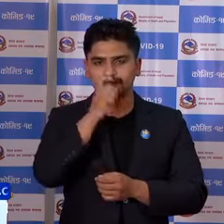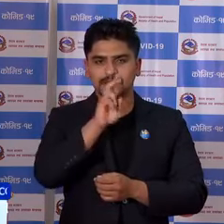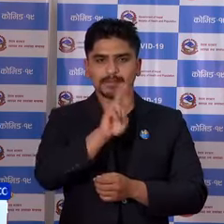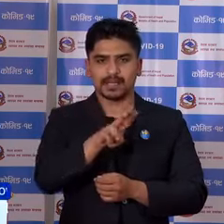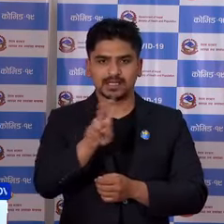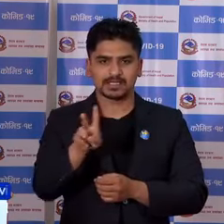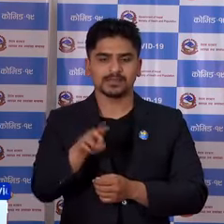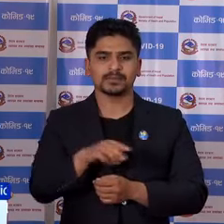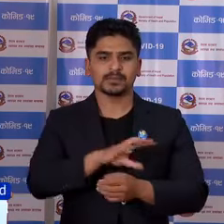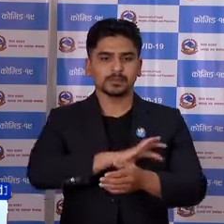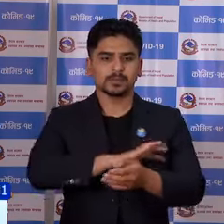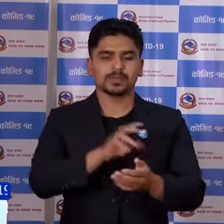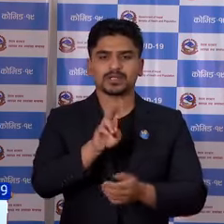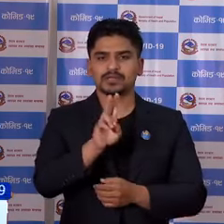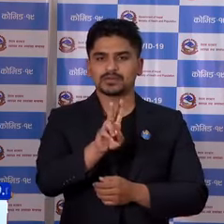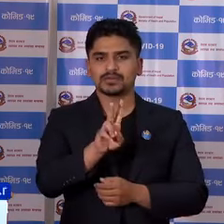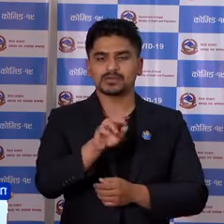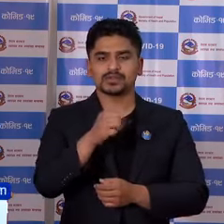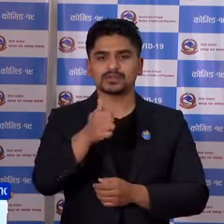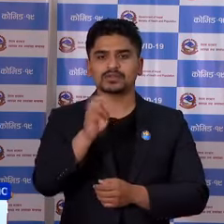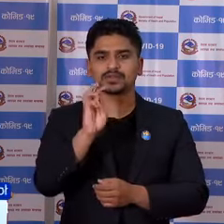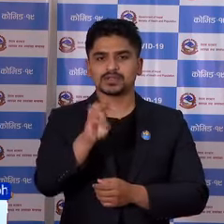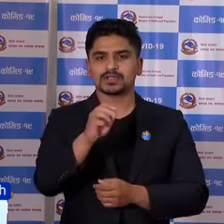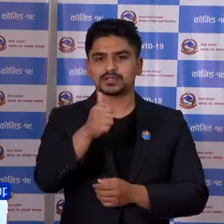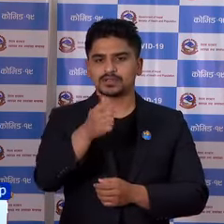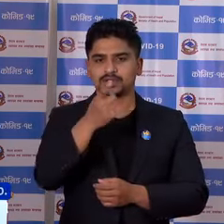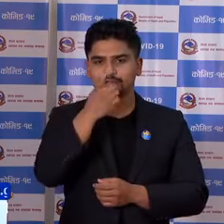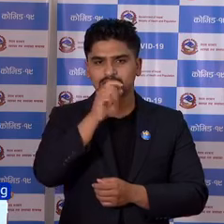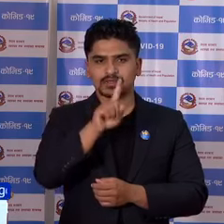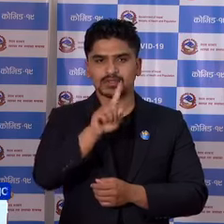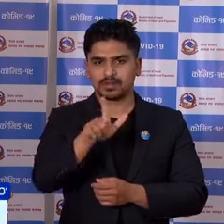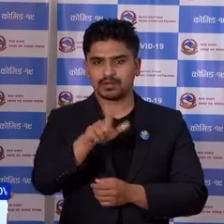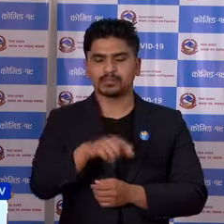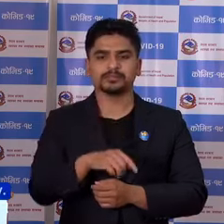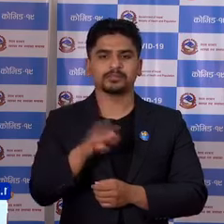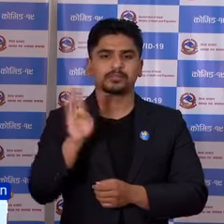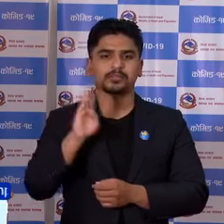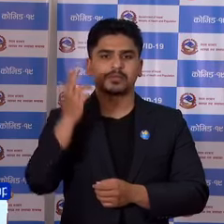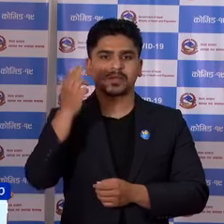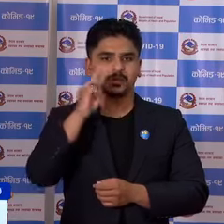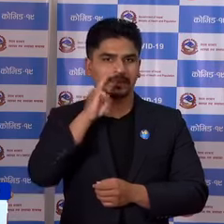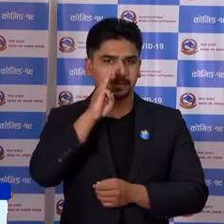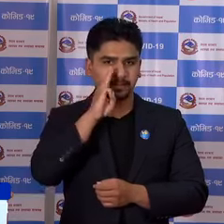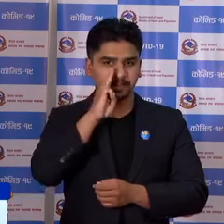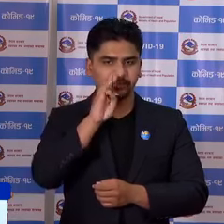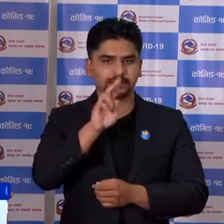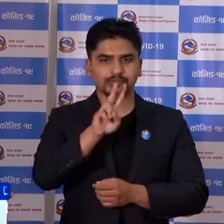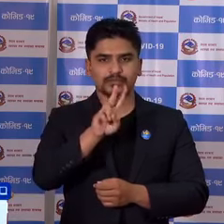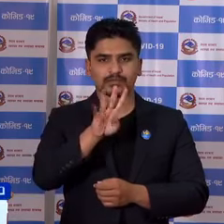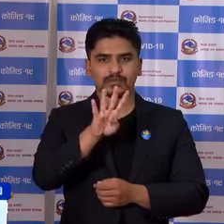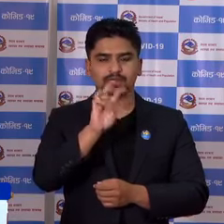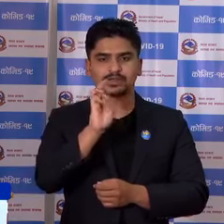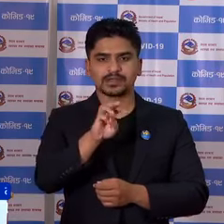11,322, प्रदेश नम्बर 2 6,617, बागमती प्रदेशमा